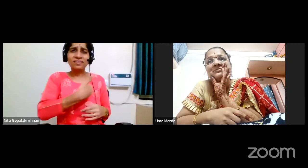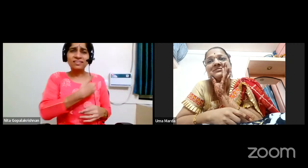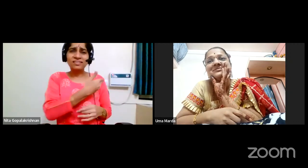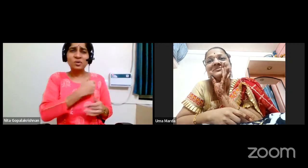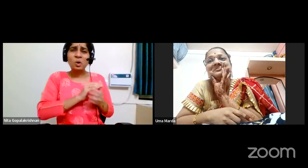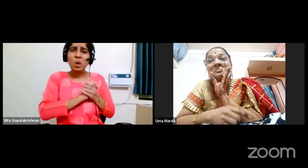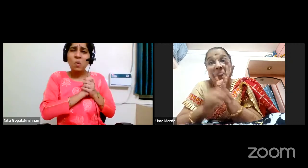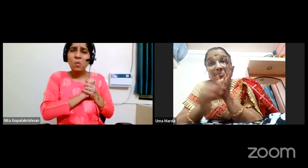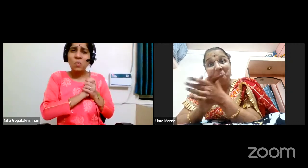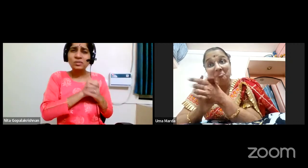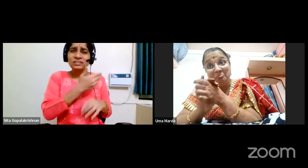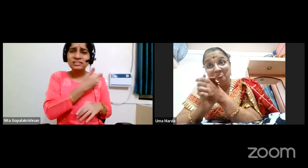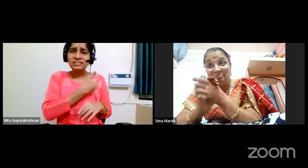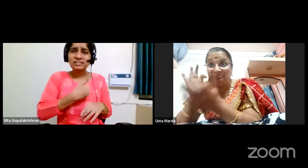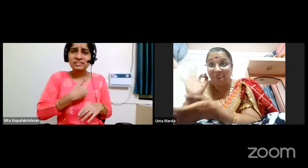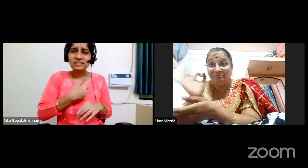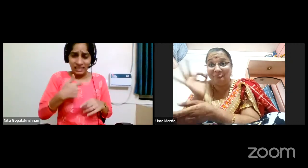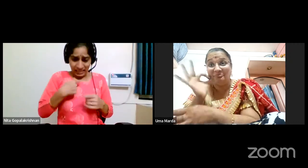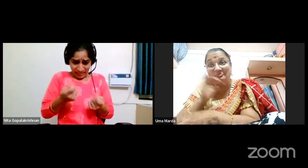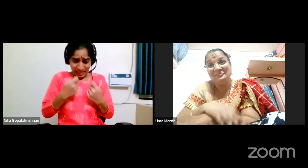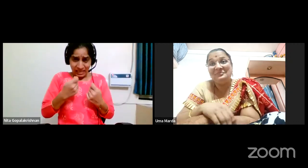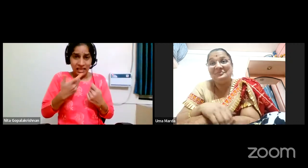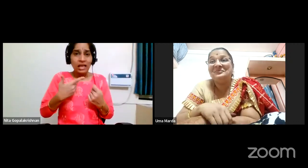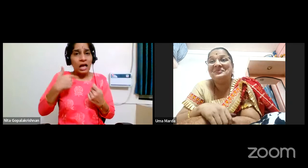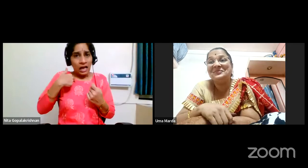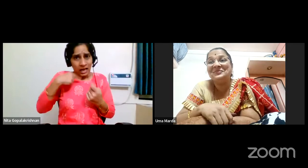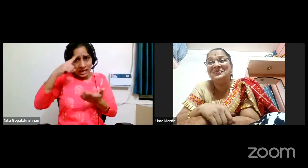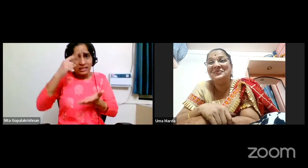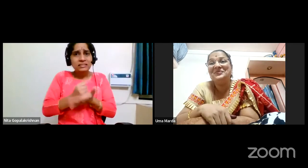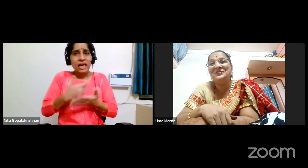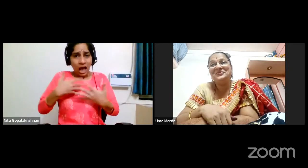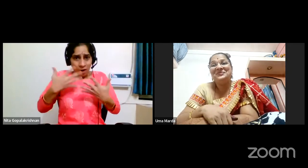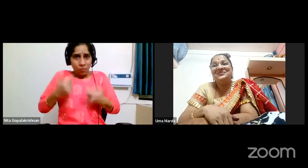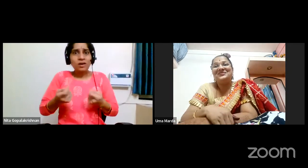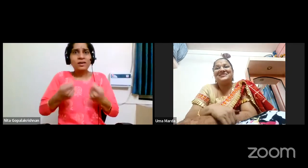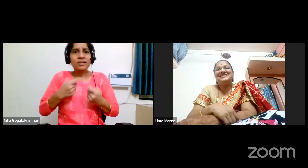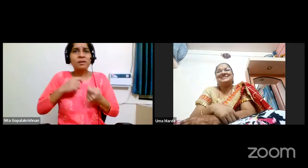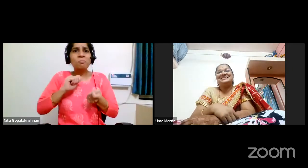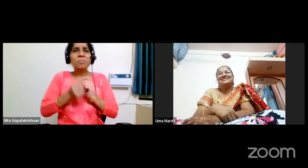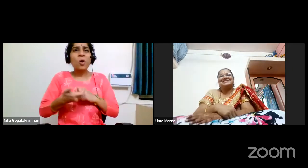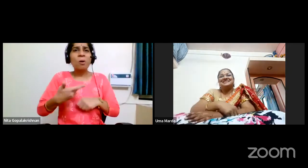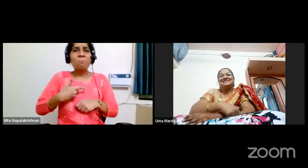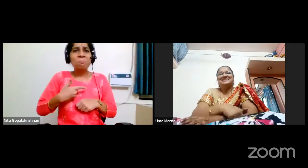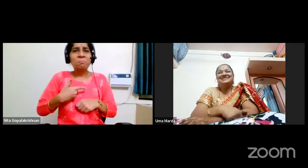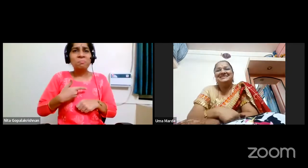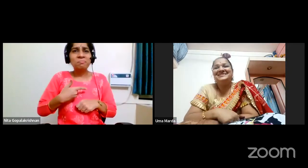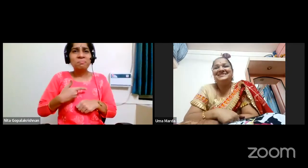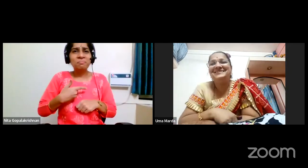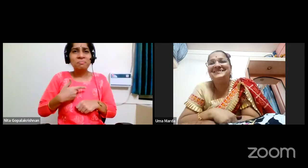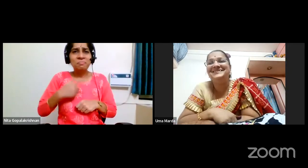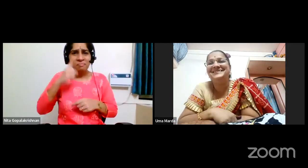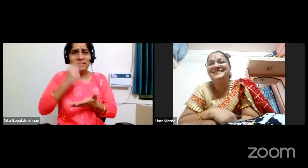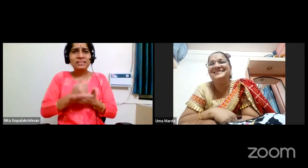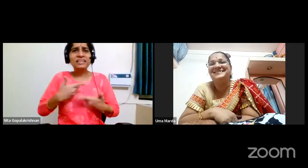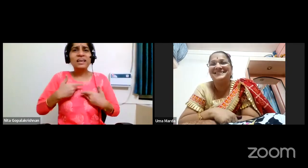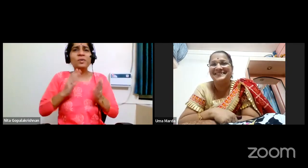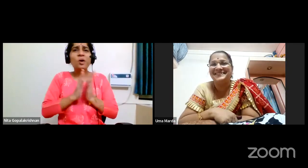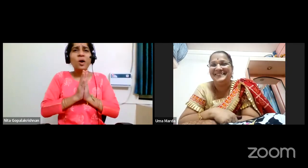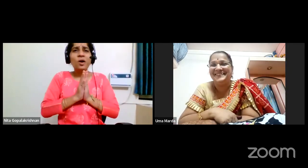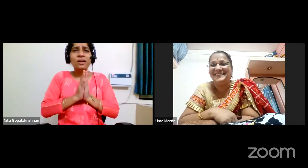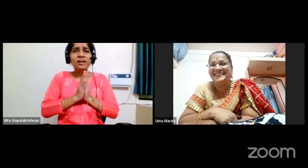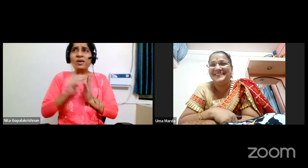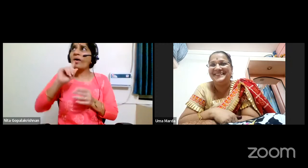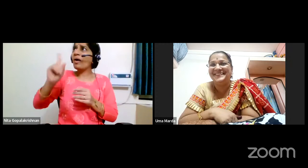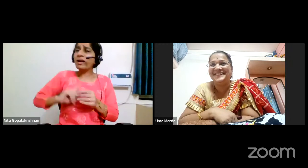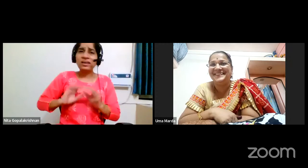से शरणागत होता है तो ऐसे भक्त के सारे पाप भगवान अपने आप से खत्म कर देते, इसलिए उसे कोई पाप नहीं